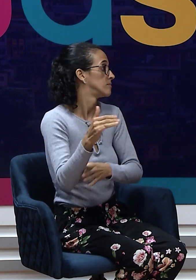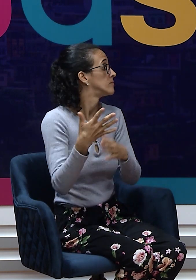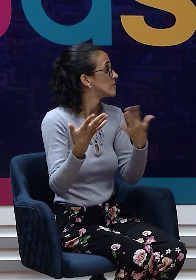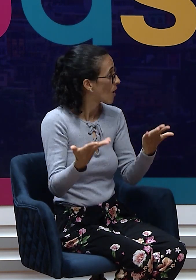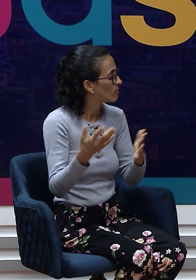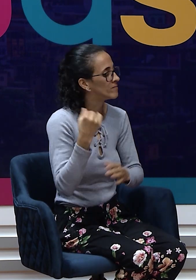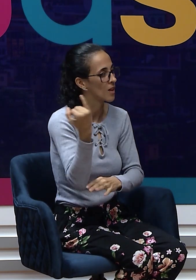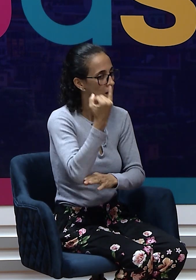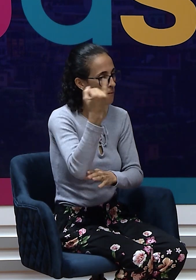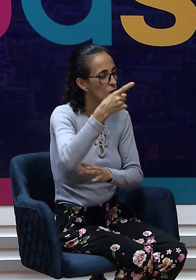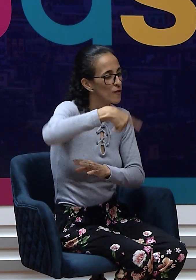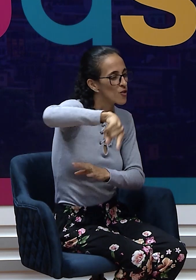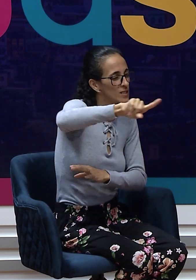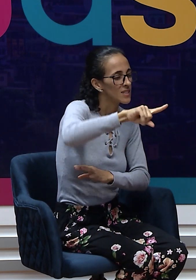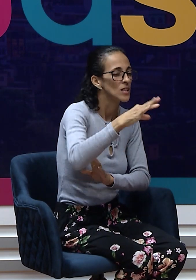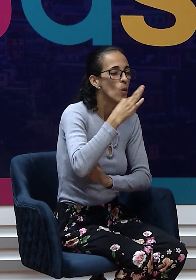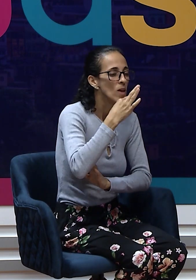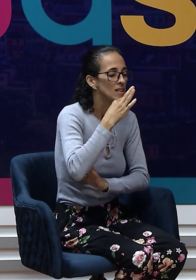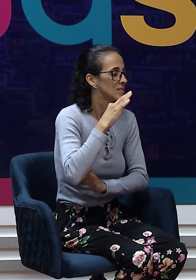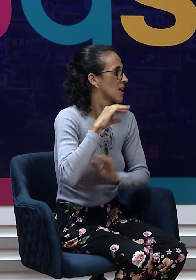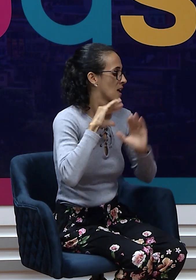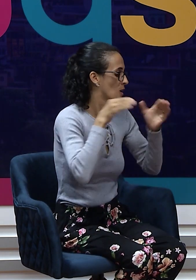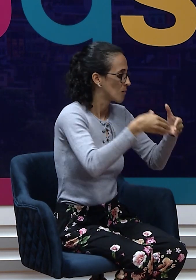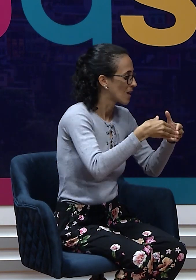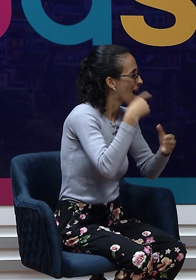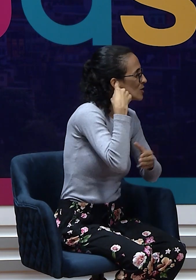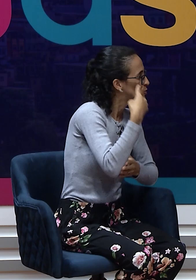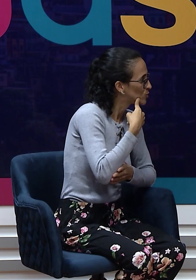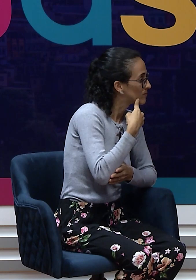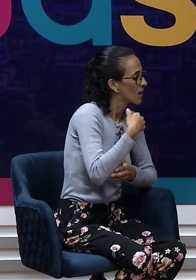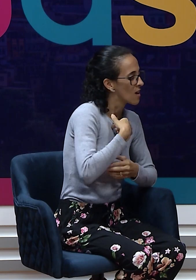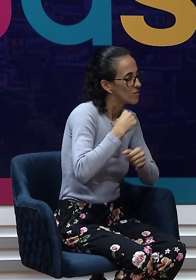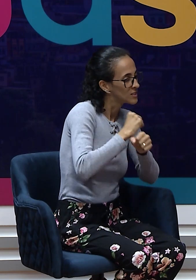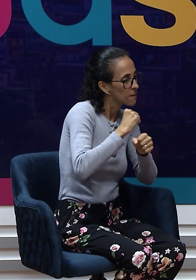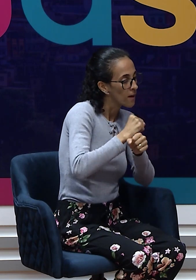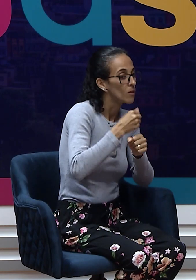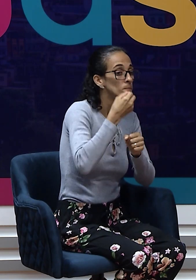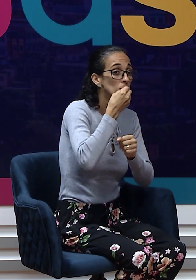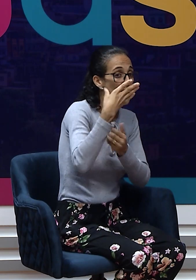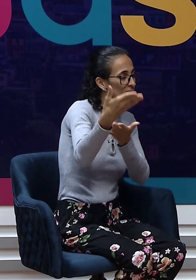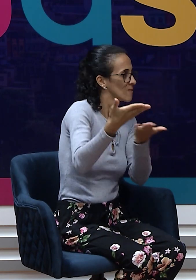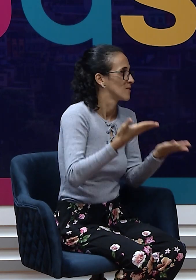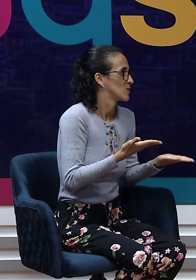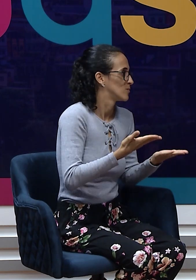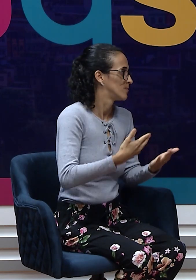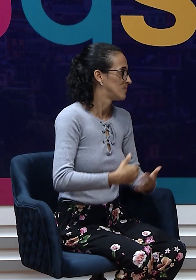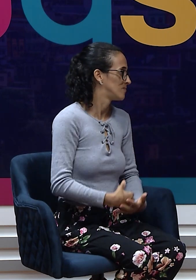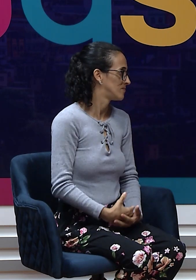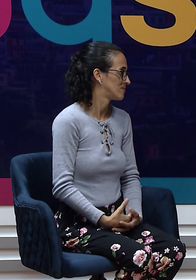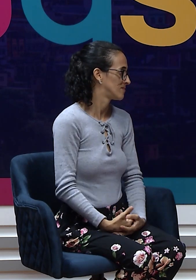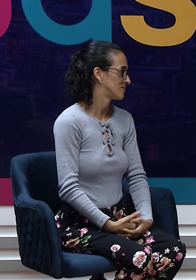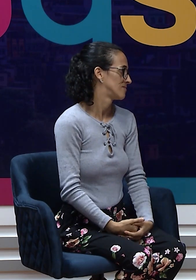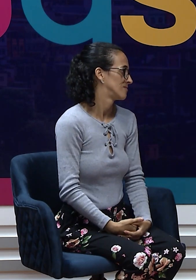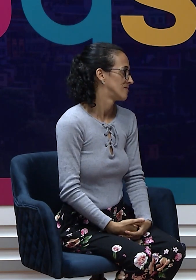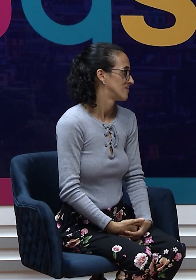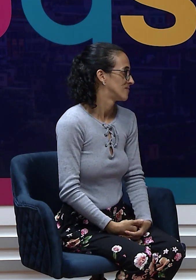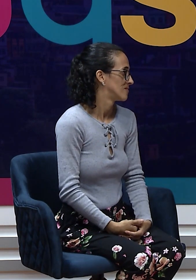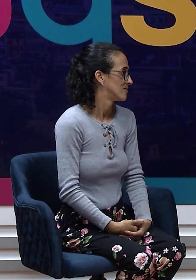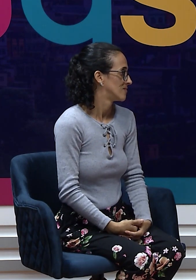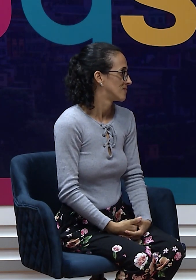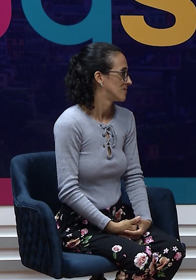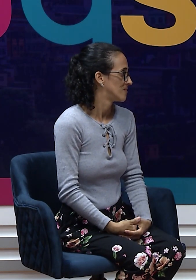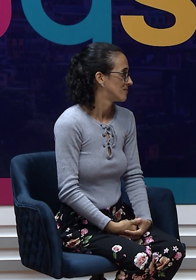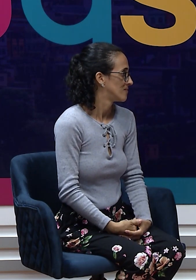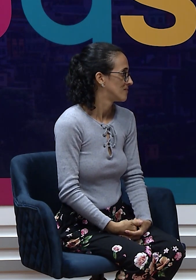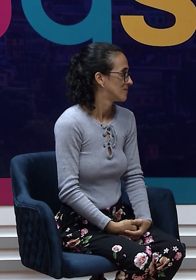ela agenda, ela coloca às vezes se é uma situação urgente. Então é importante vocês entenderem que a comunidade surda